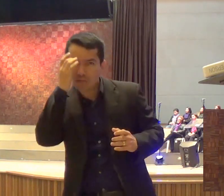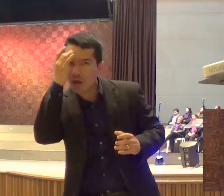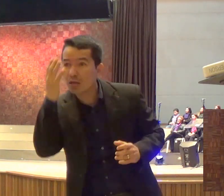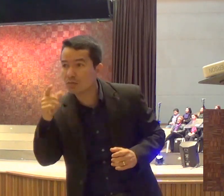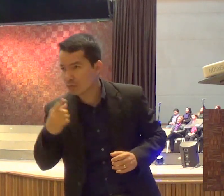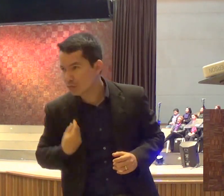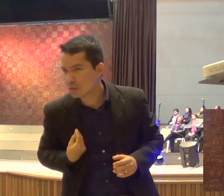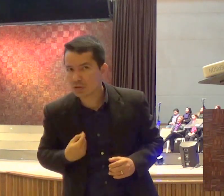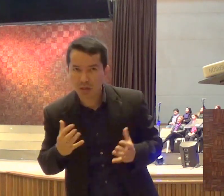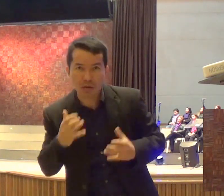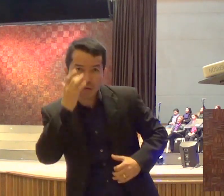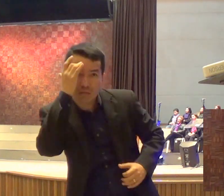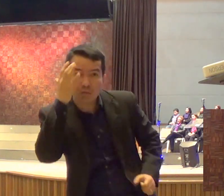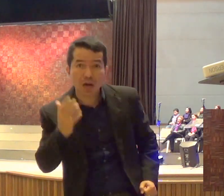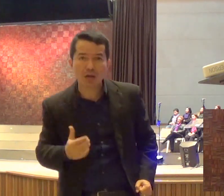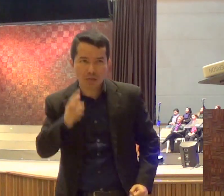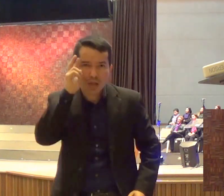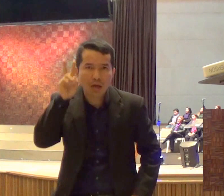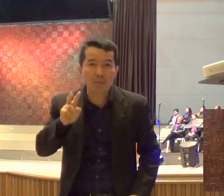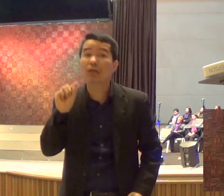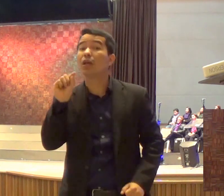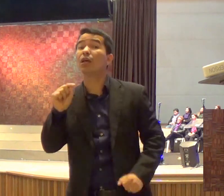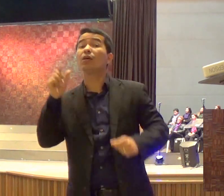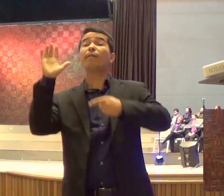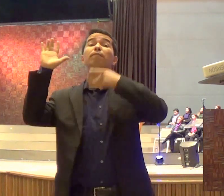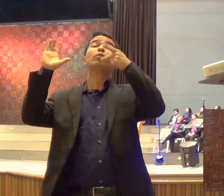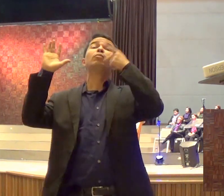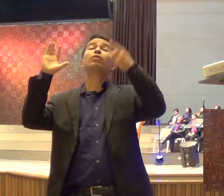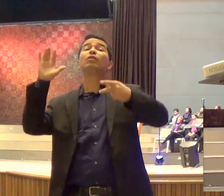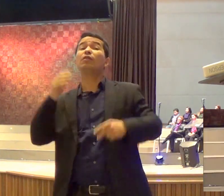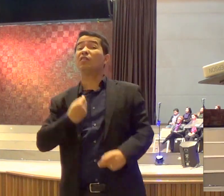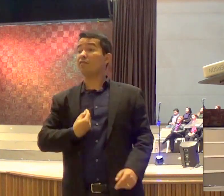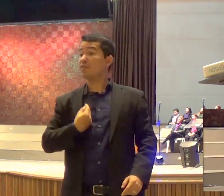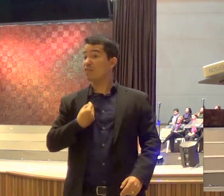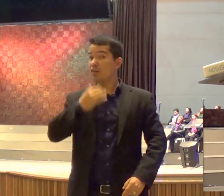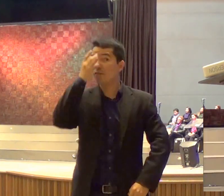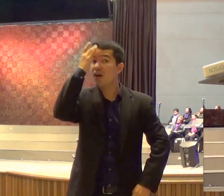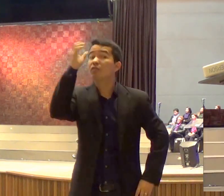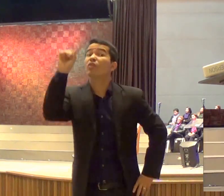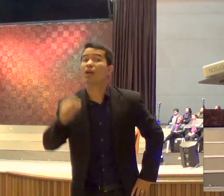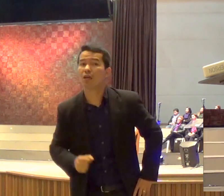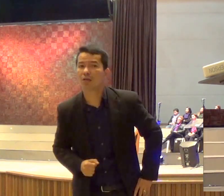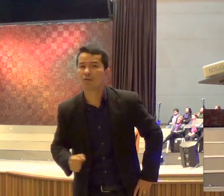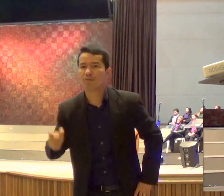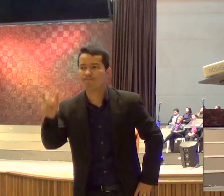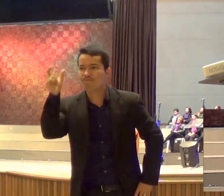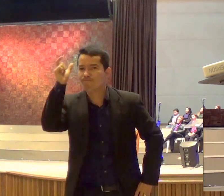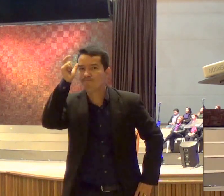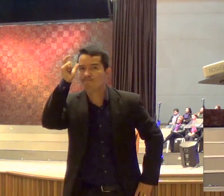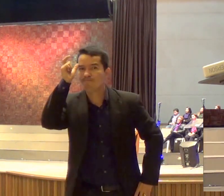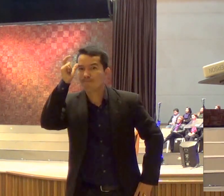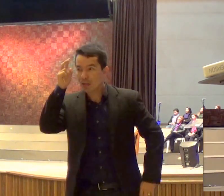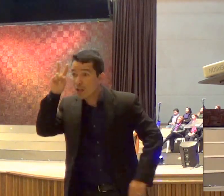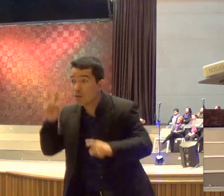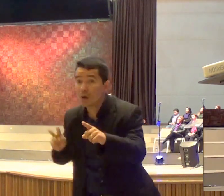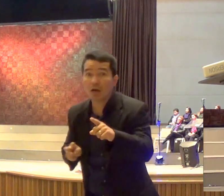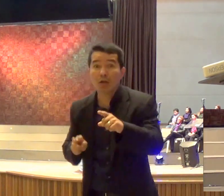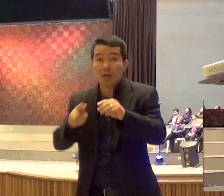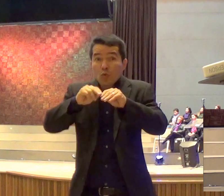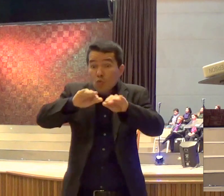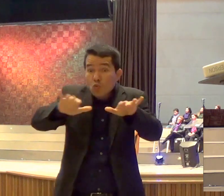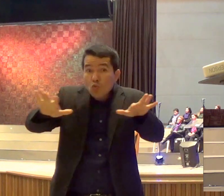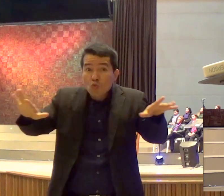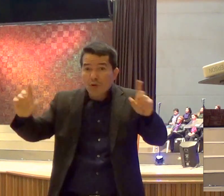promessa de vida fácil Em troca da Fé foi a promessa do inimigo no deserto tudo isso eu te dou se prostrado me